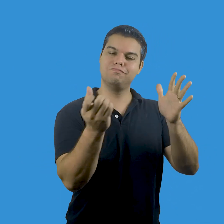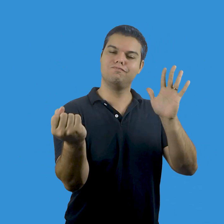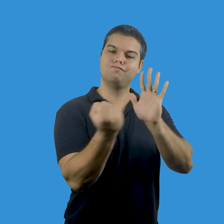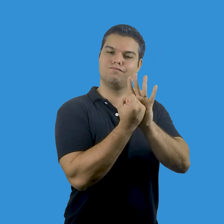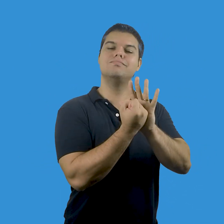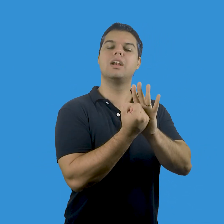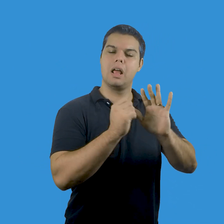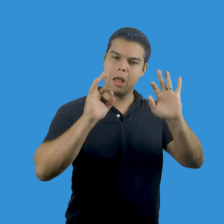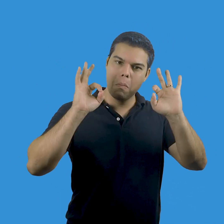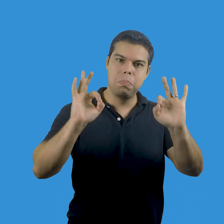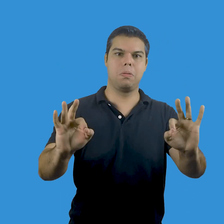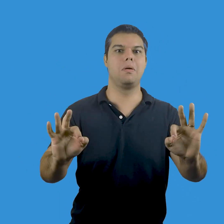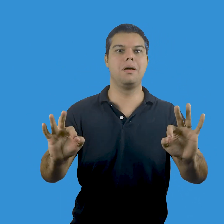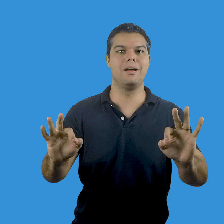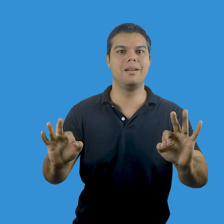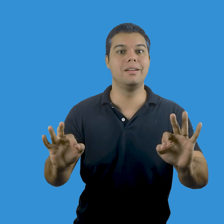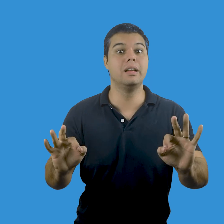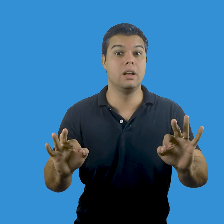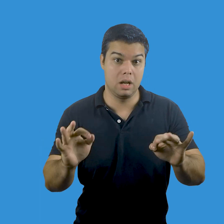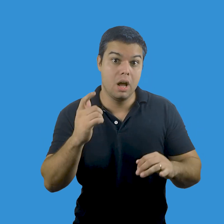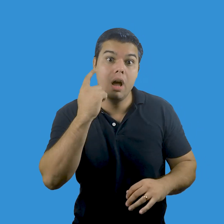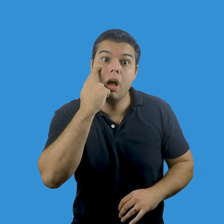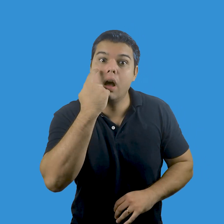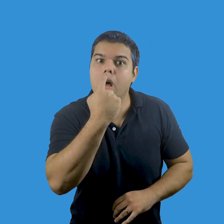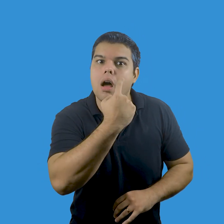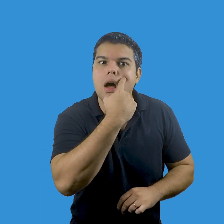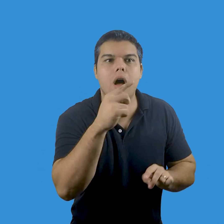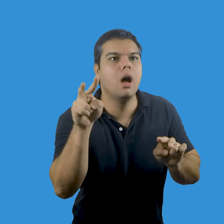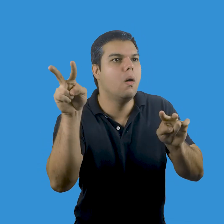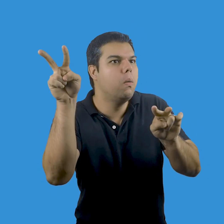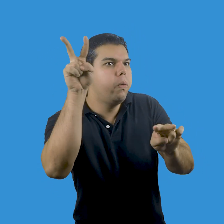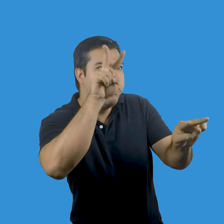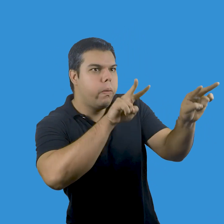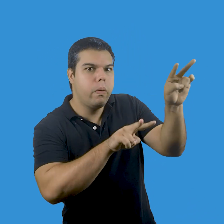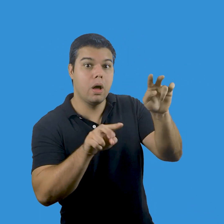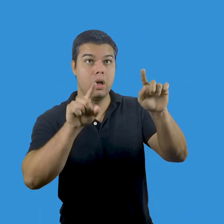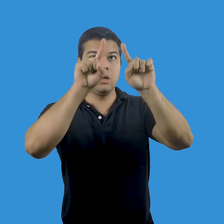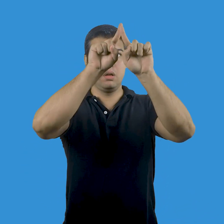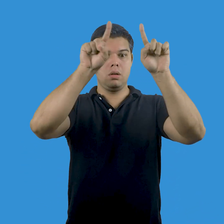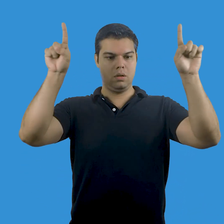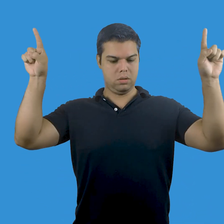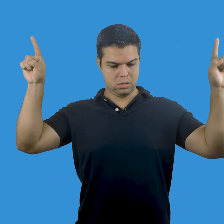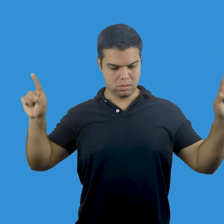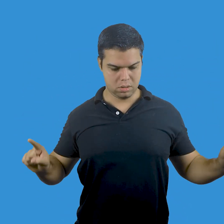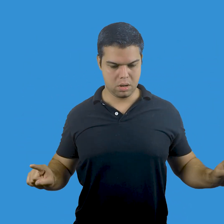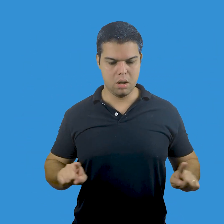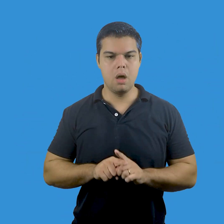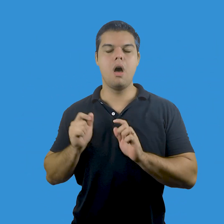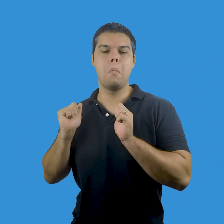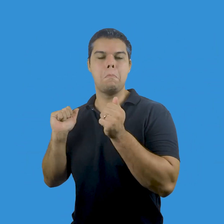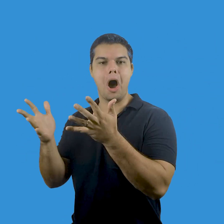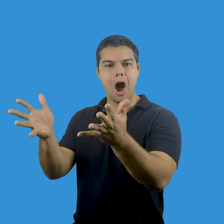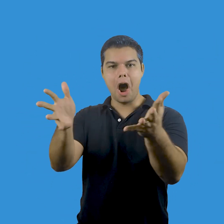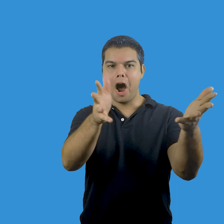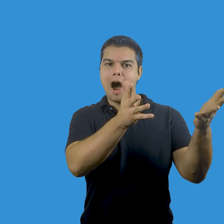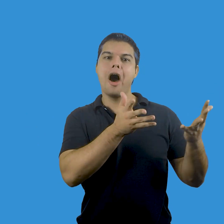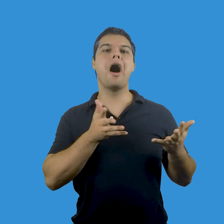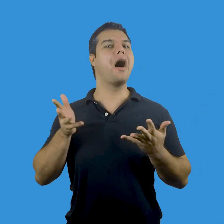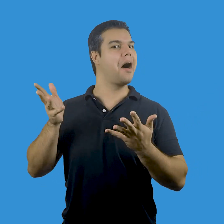sinais. Isso nos revela a modalidade gestual desta língua. Uma curiosidade importante